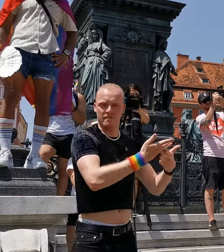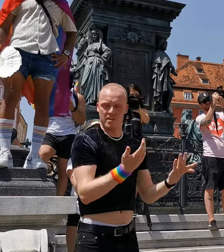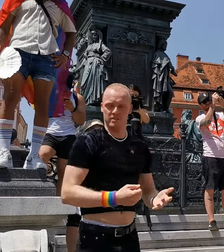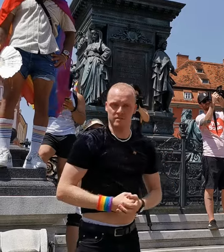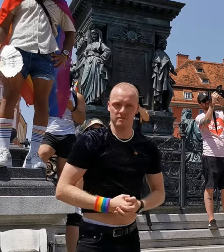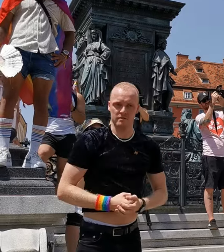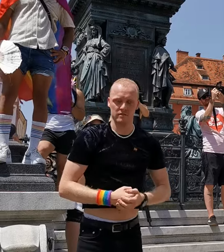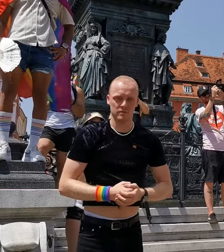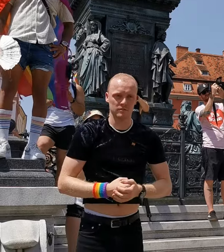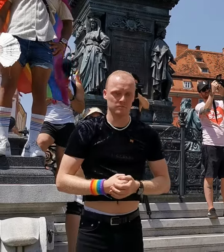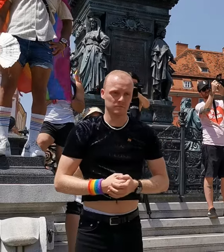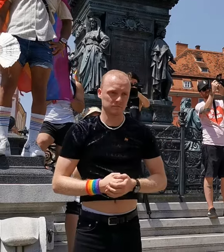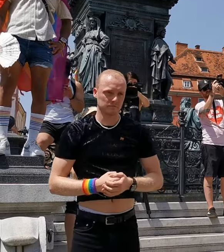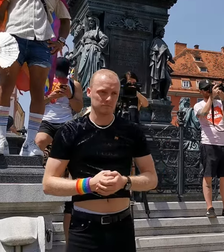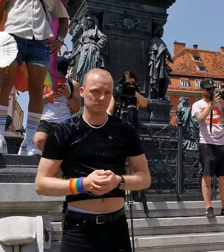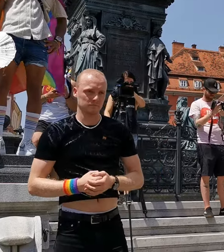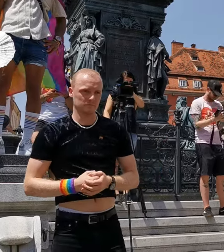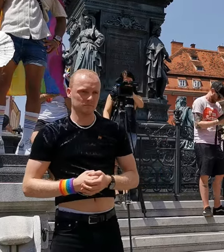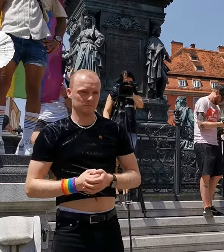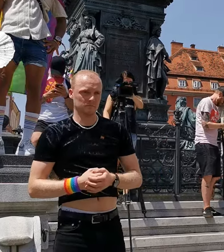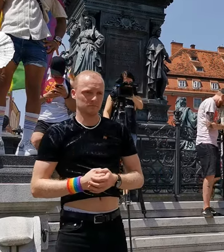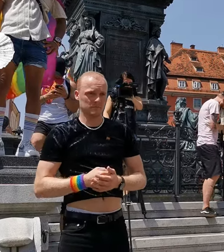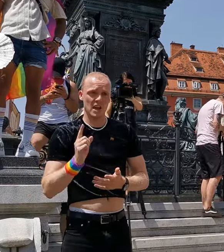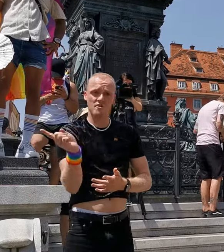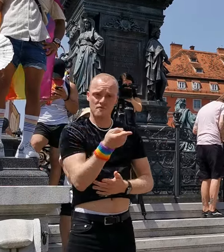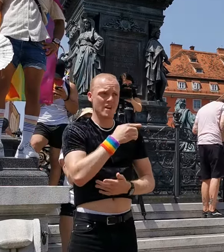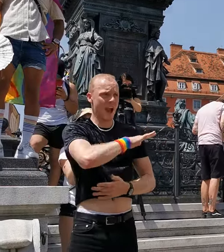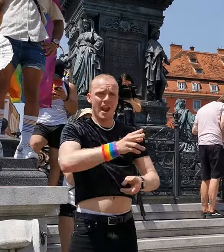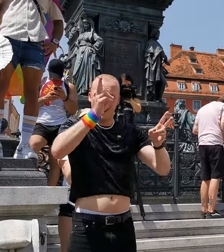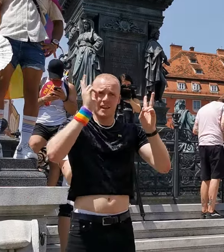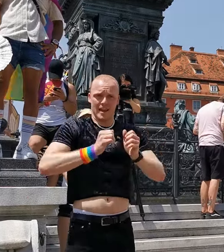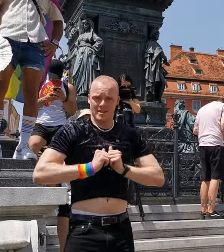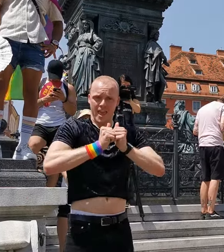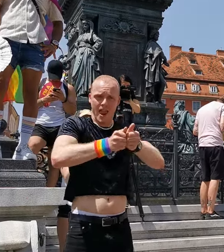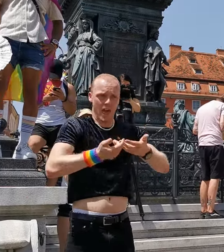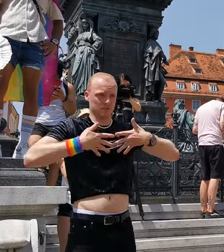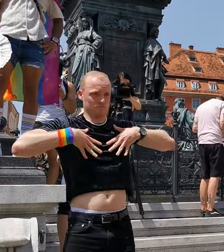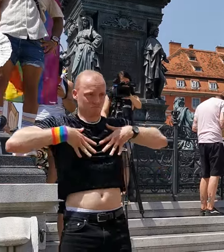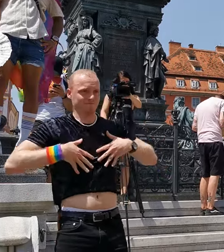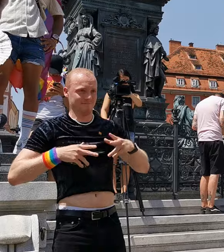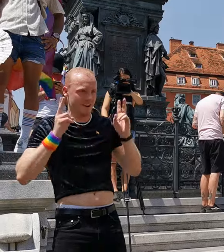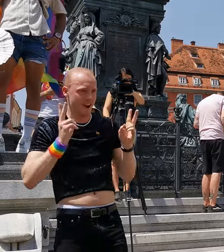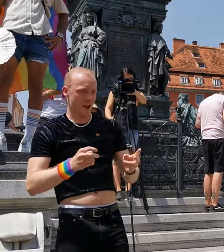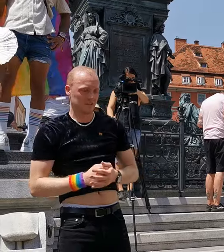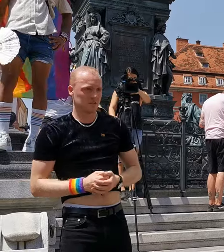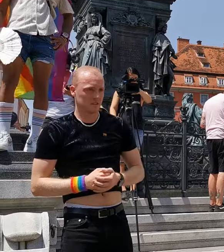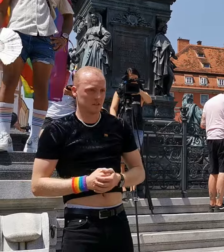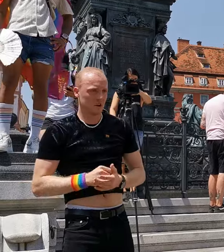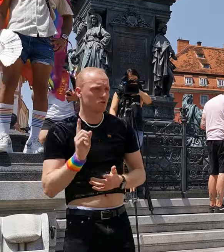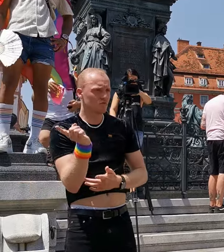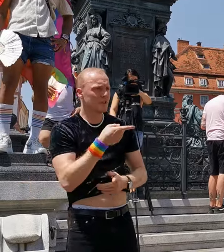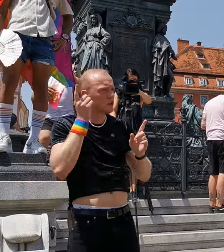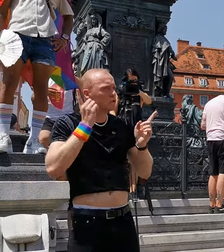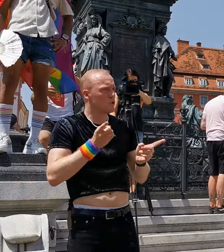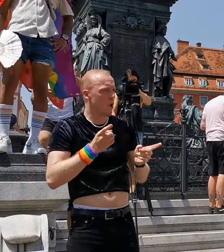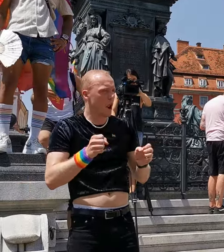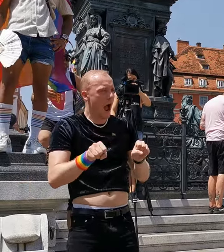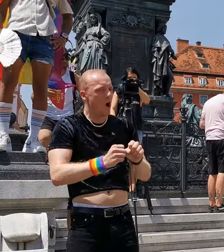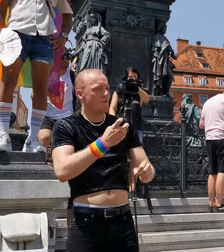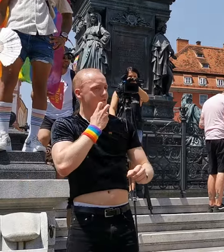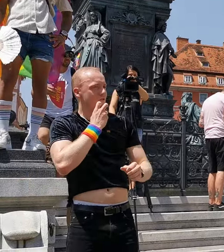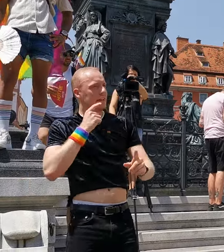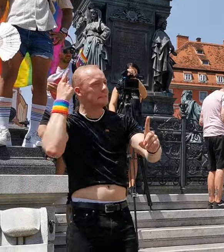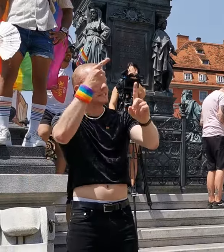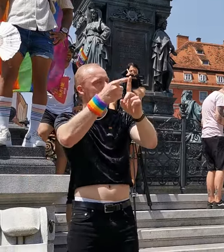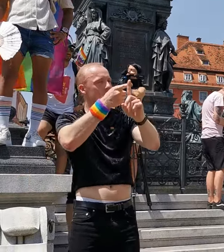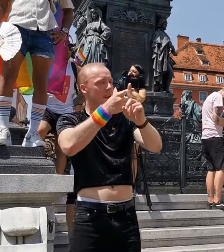Diskriminierungen erfahren. Wir können alle Allies für andere sein. und wir alle sollten und meistens wollen wir auch